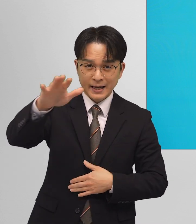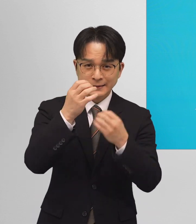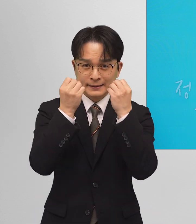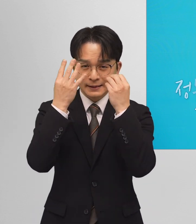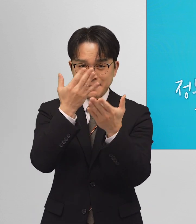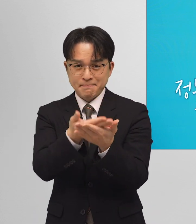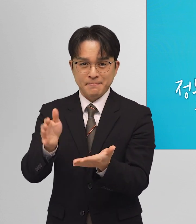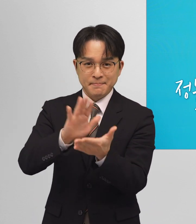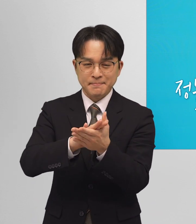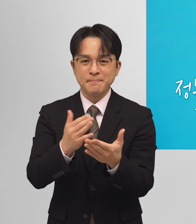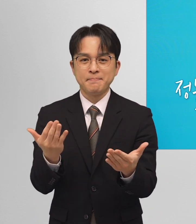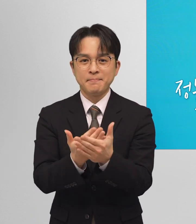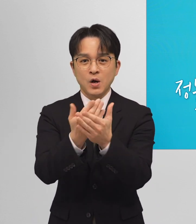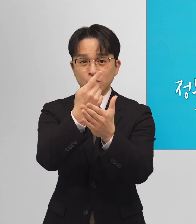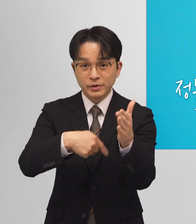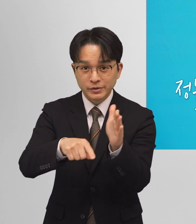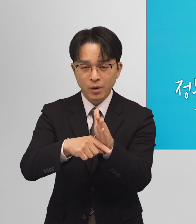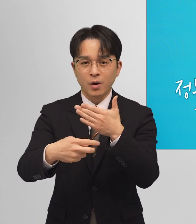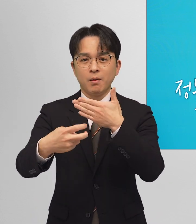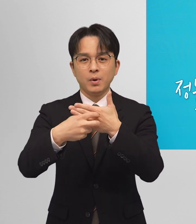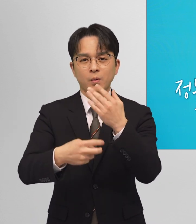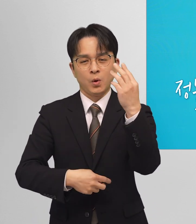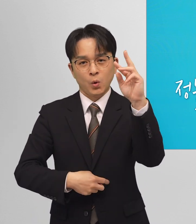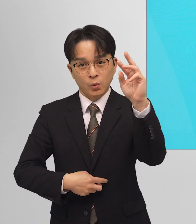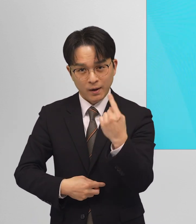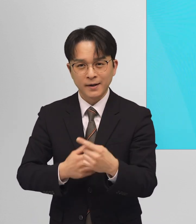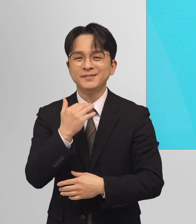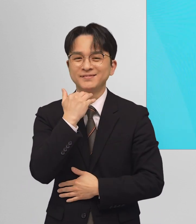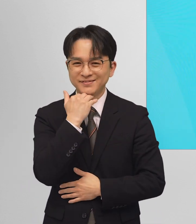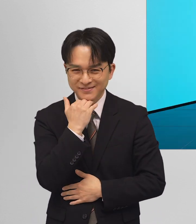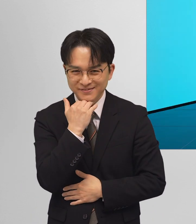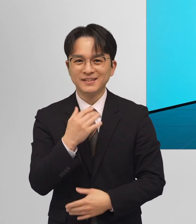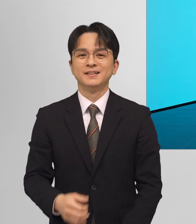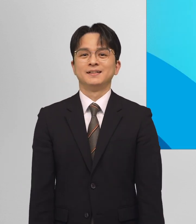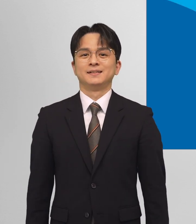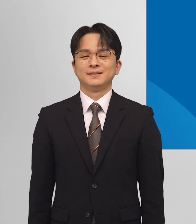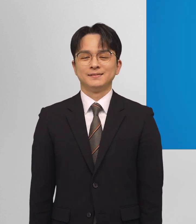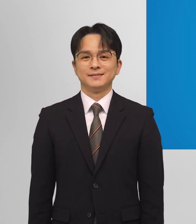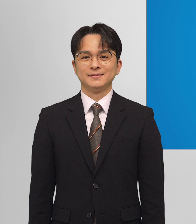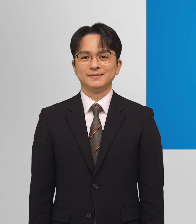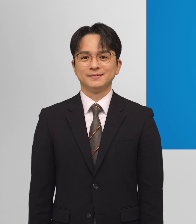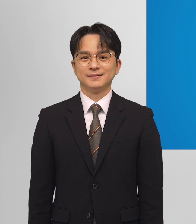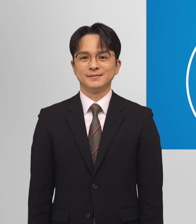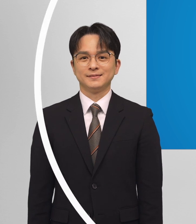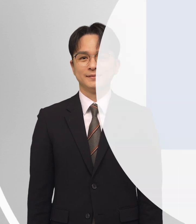요청드립니다. 대화의 문을 열고 끈기 있게 기다리겠습니다. 네, 감사합니다. 감사합니다.